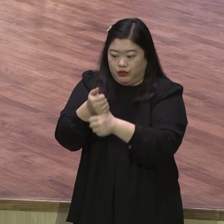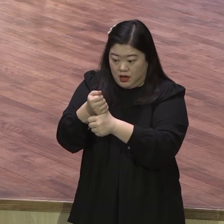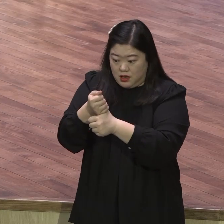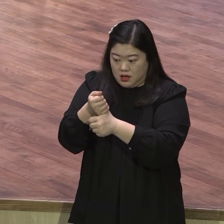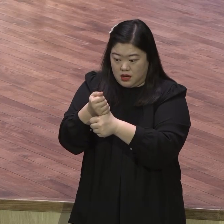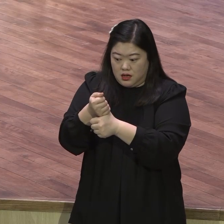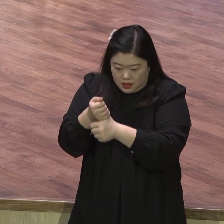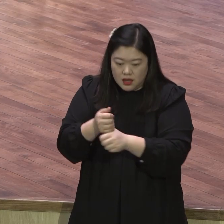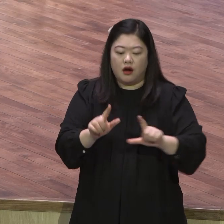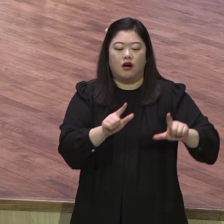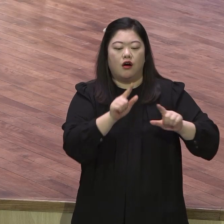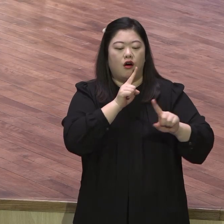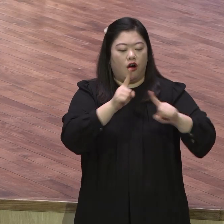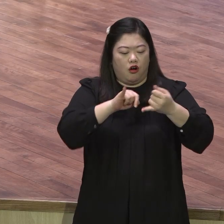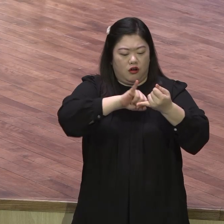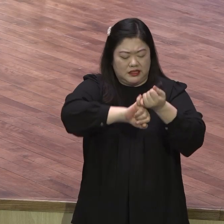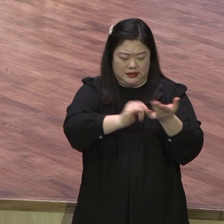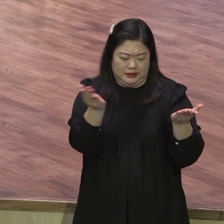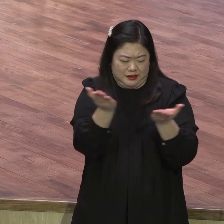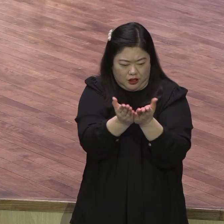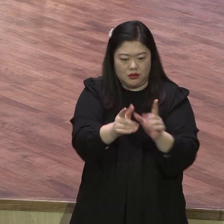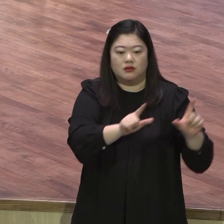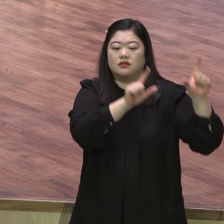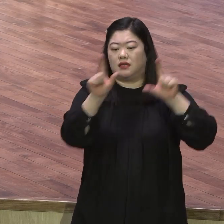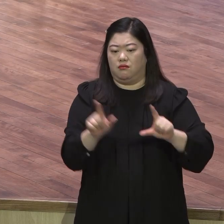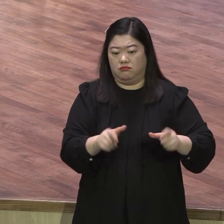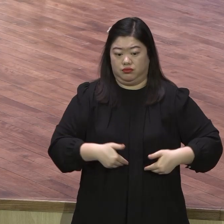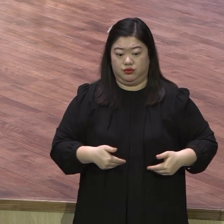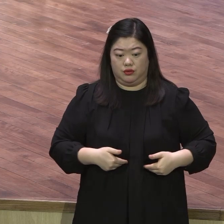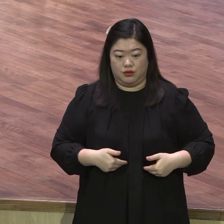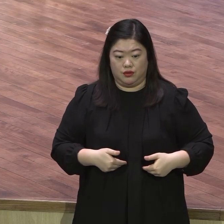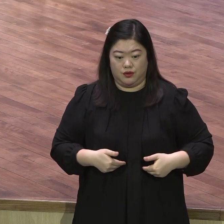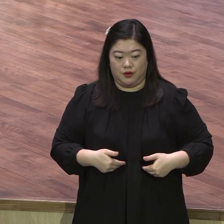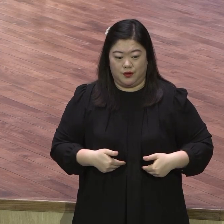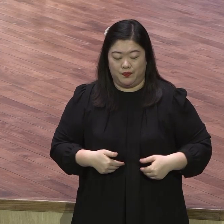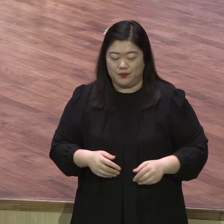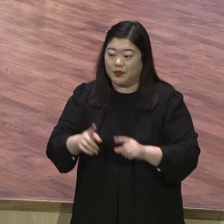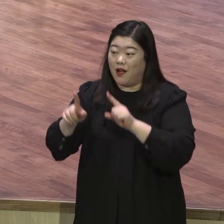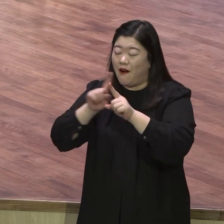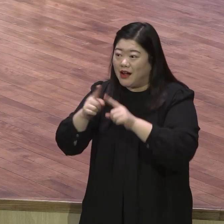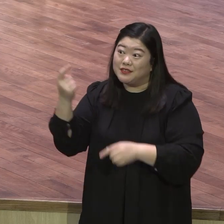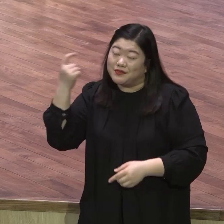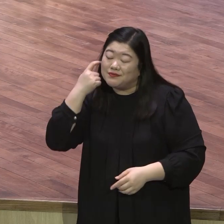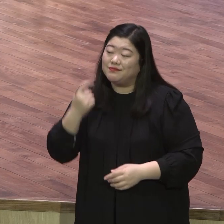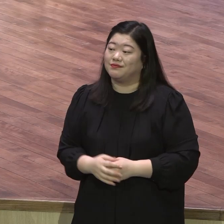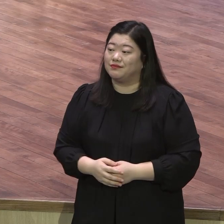붙잡은 언약 인생 보기 힘듭니다. 말씀 붙잡은 언약 인생